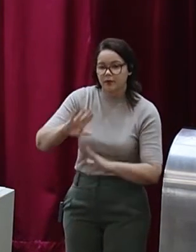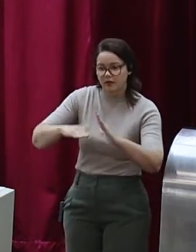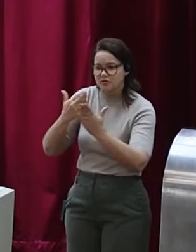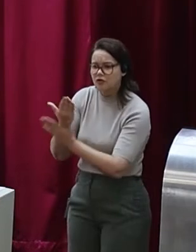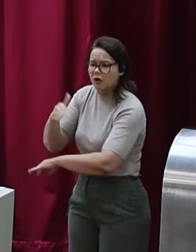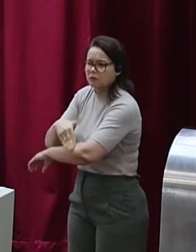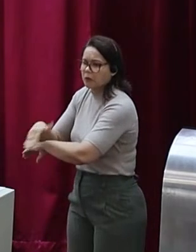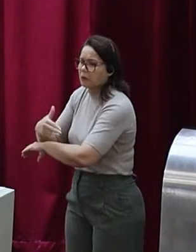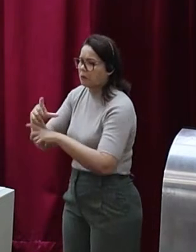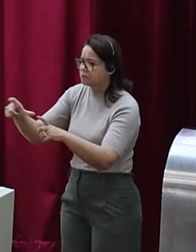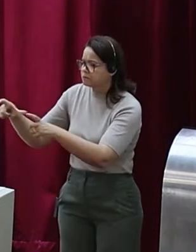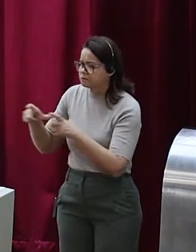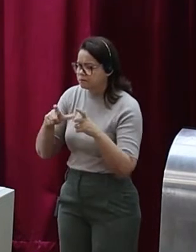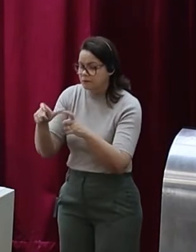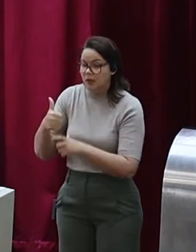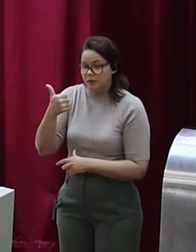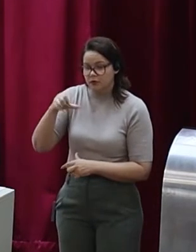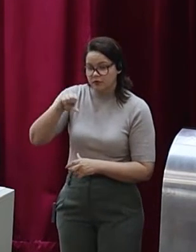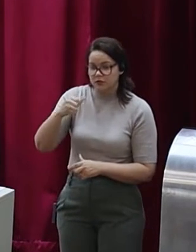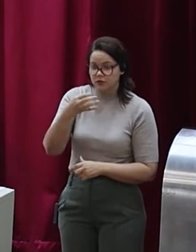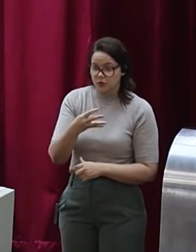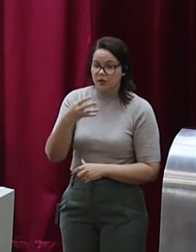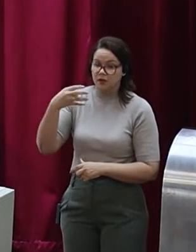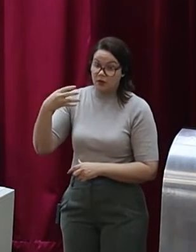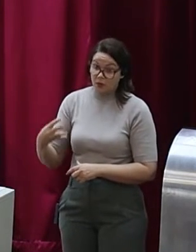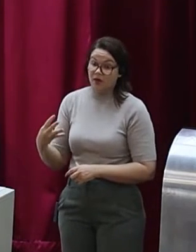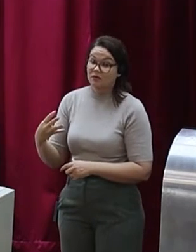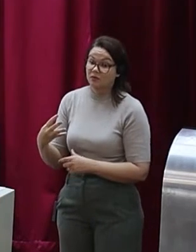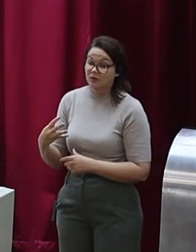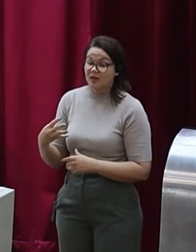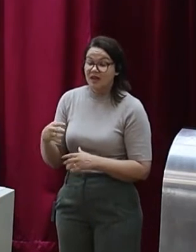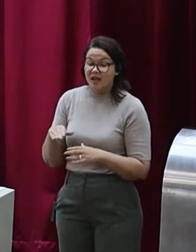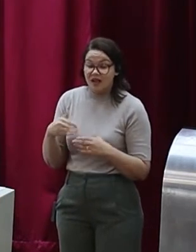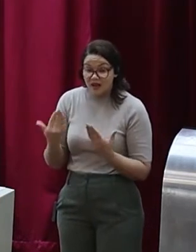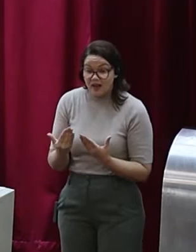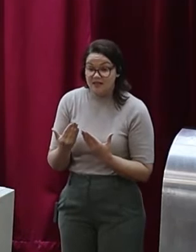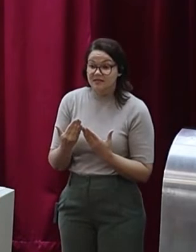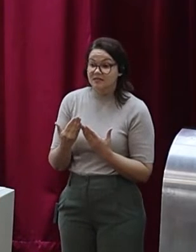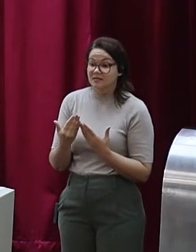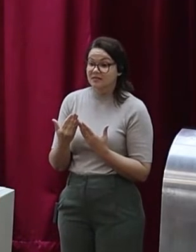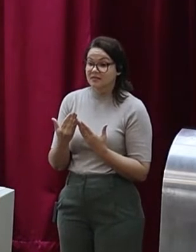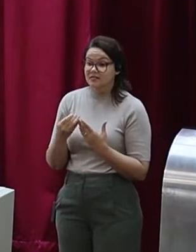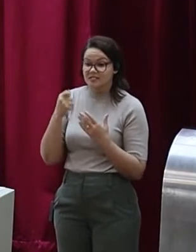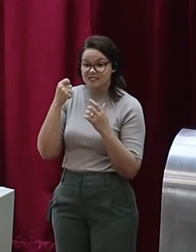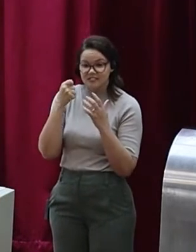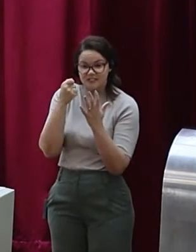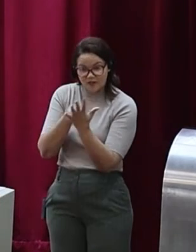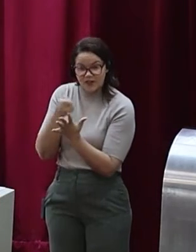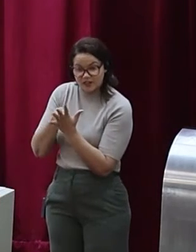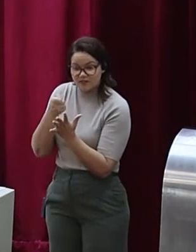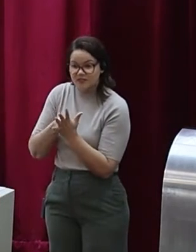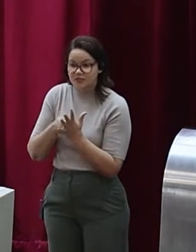1944, gracias al activismo lingüístico guaraní, entró en la sala de clase. Primera vez. Y fue en la carrera de letras. Yo